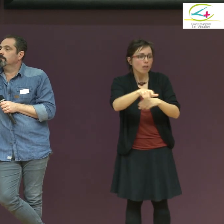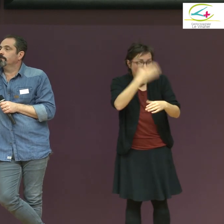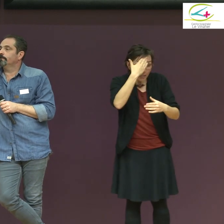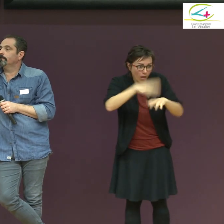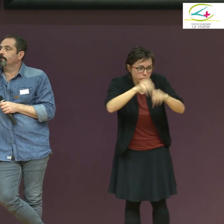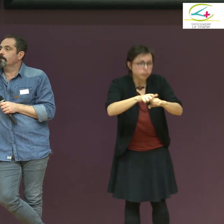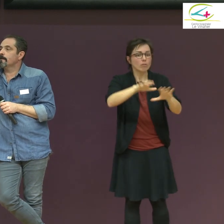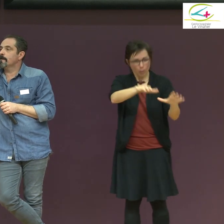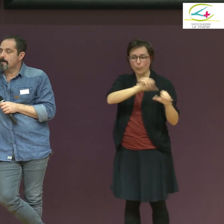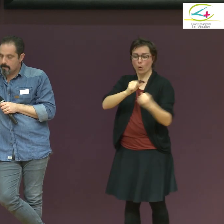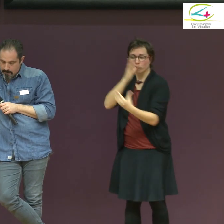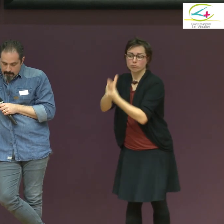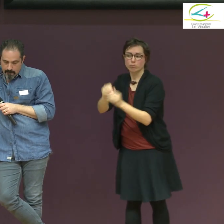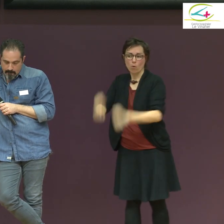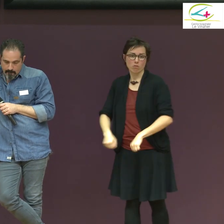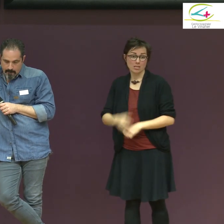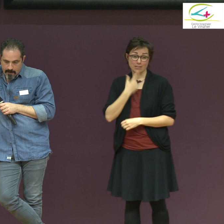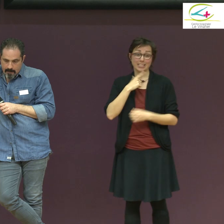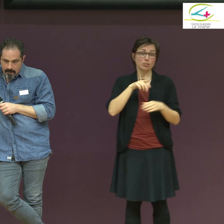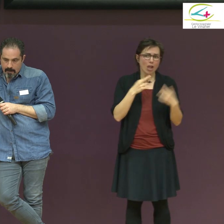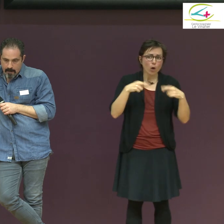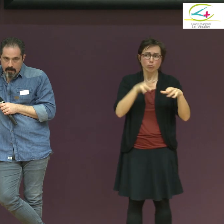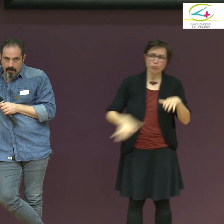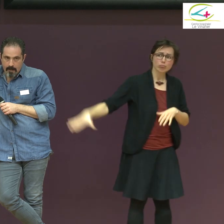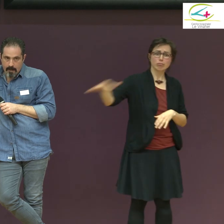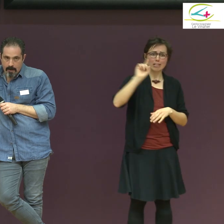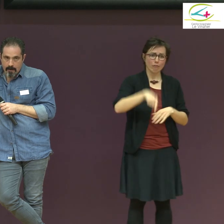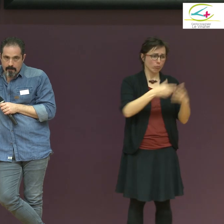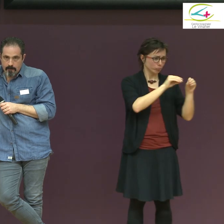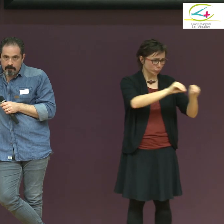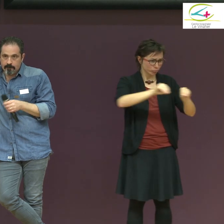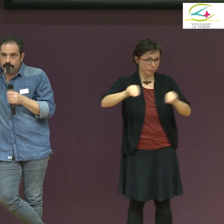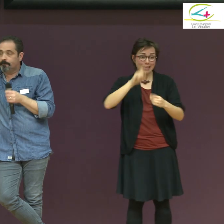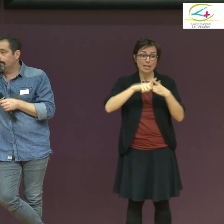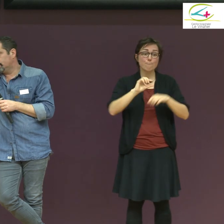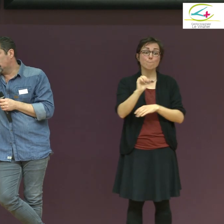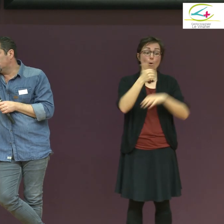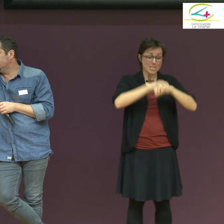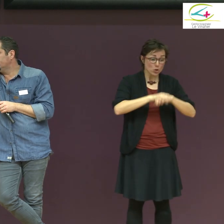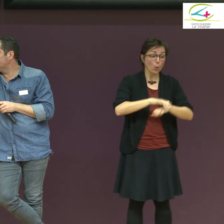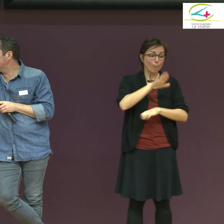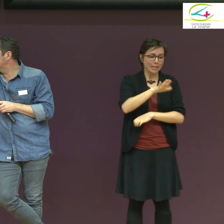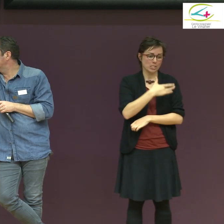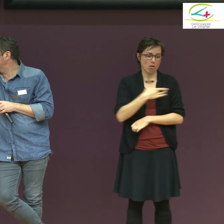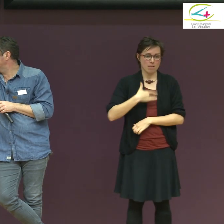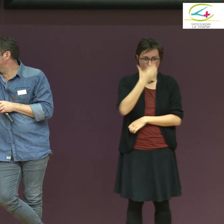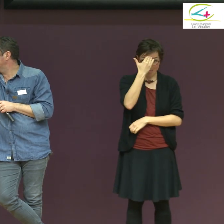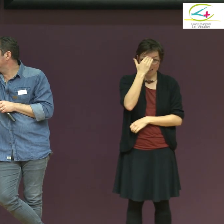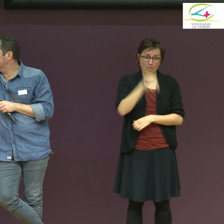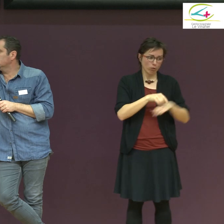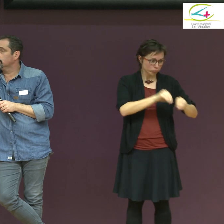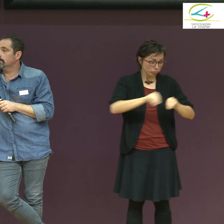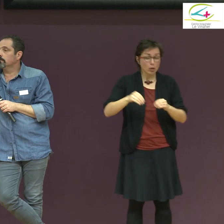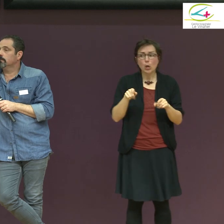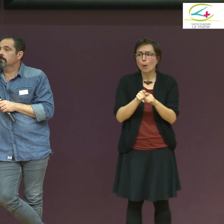Ça veut dire finalement qu'il faut qu'on ait dans la population générale un maximum de gens qui soient formés au premier secours en santé mentale. C'est un petit peu l'idée de ce qu'on fait ce soir. Hein. Donc,